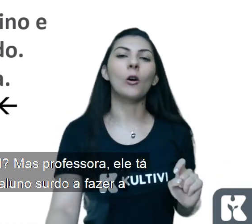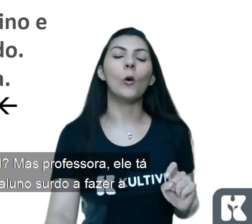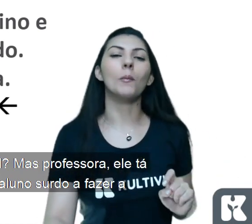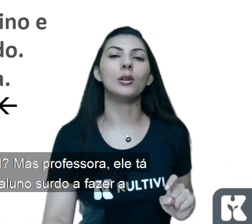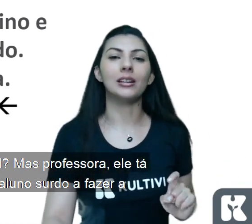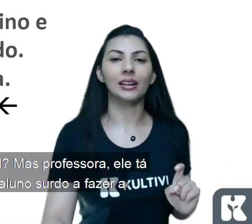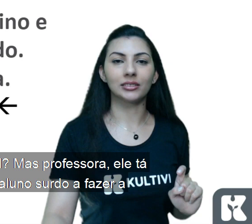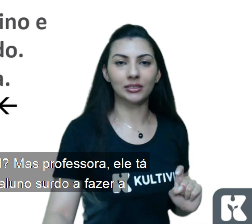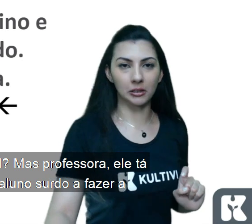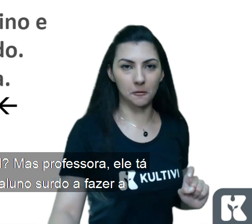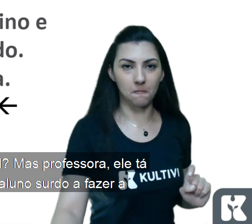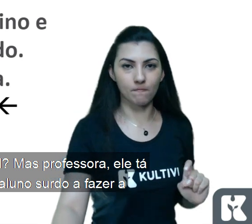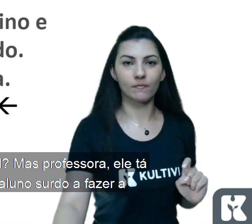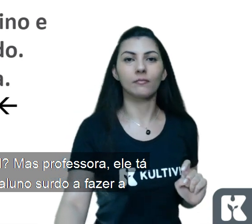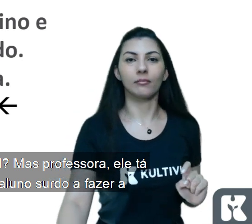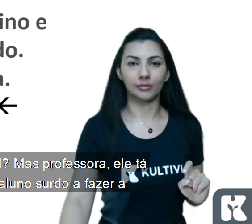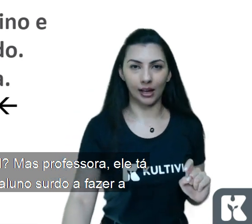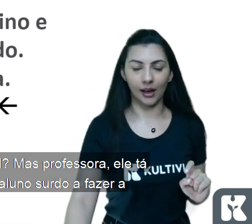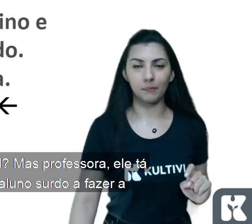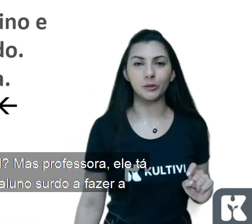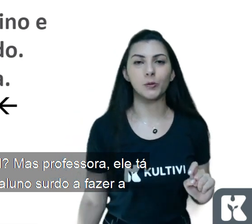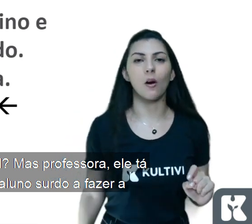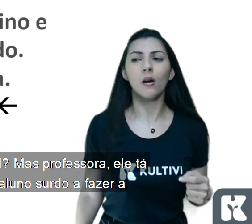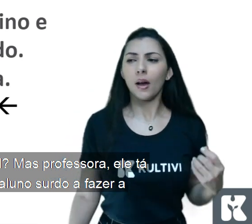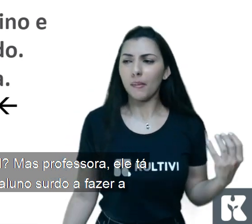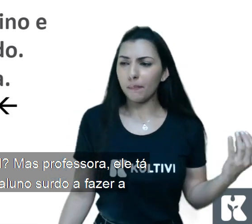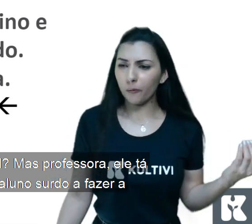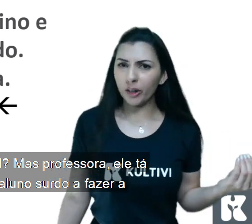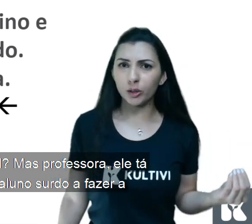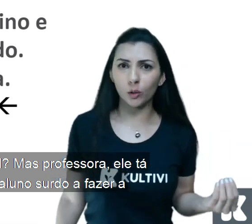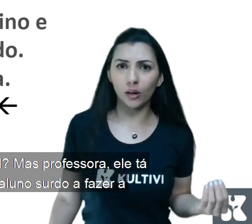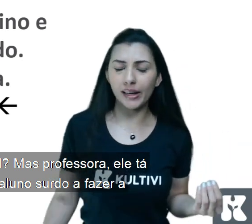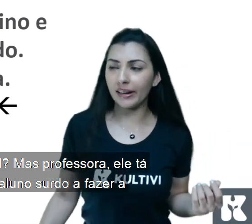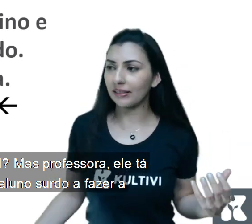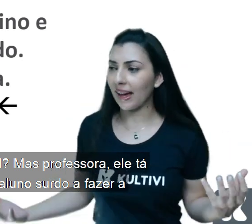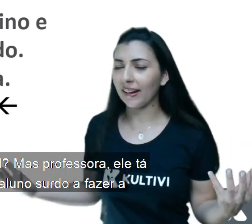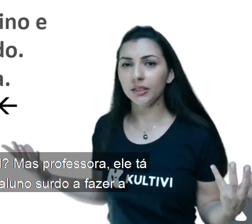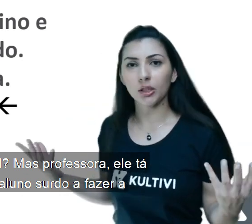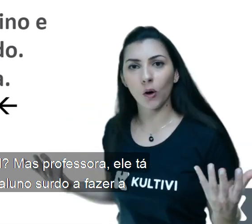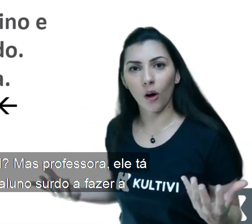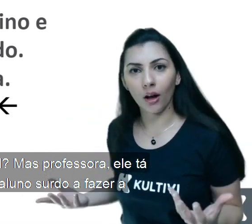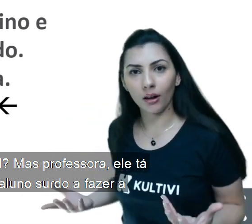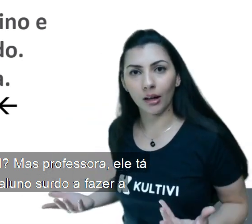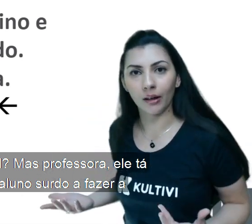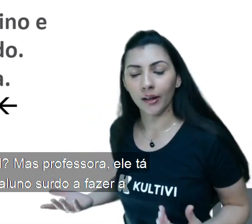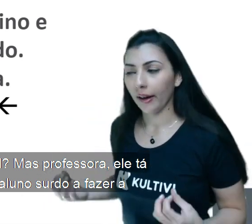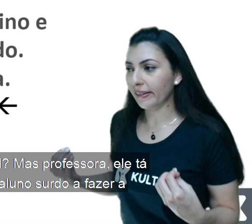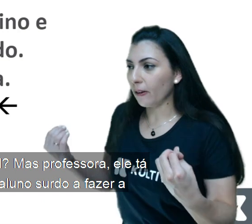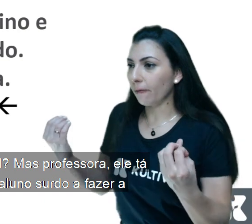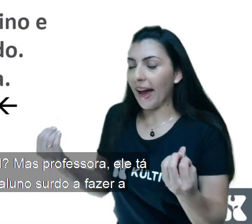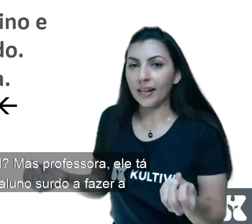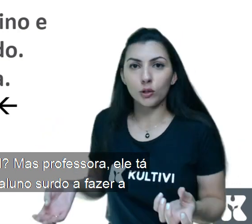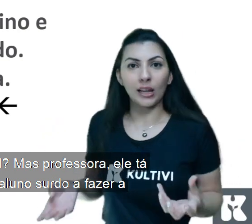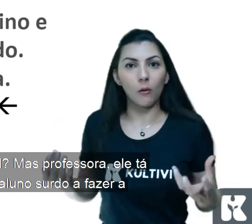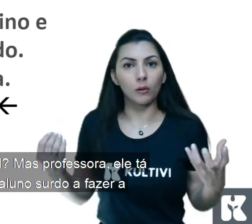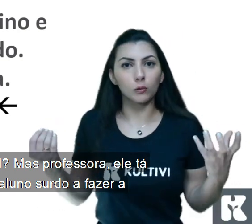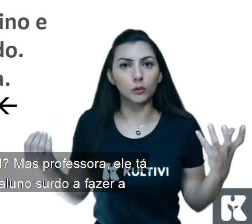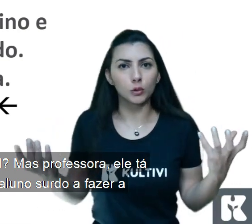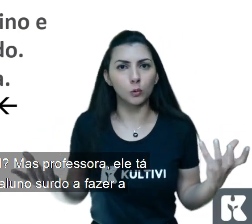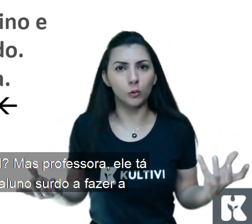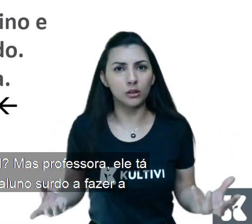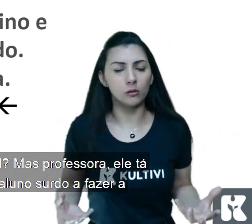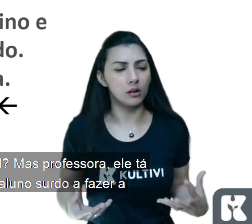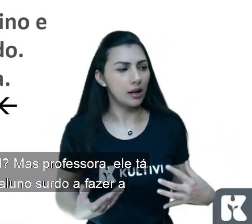Mediar na comunicação. Ah, pessoal, mas professora, ele está na escola, ele não vai ajudar o